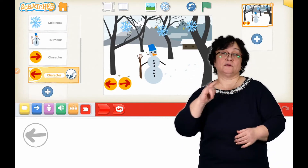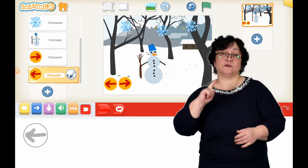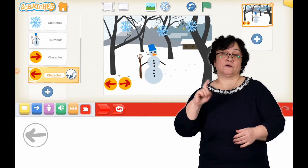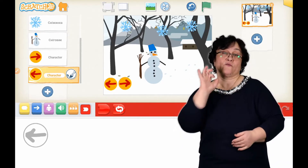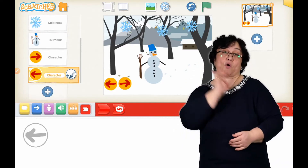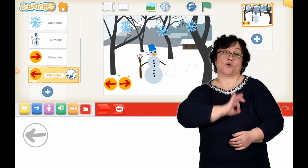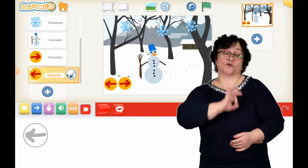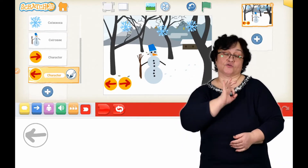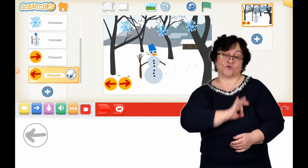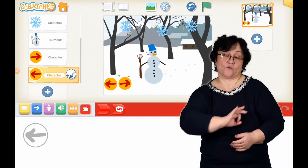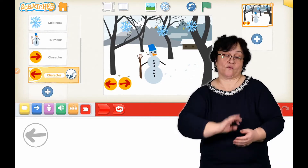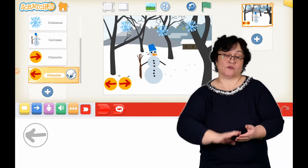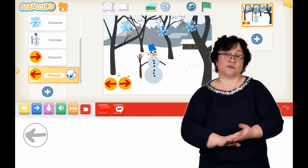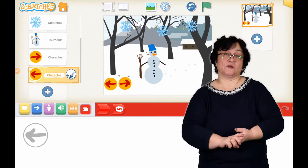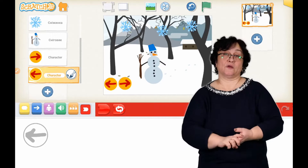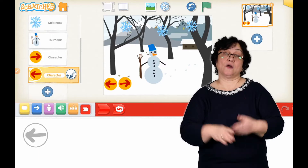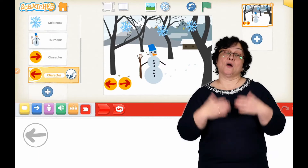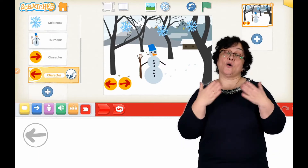їх використовувати.